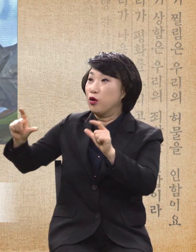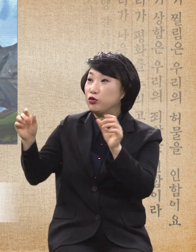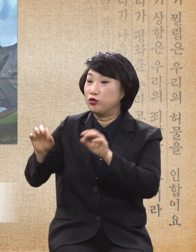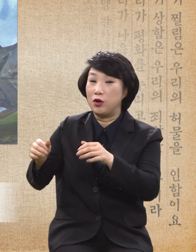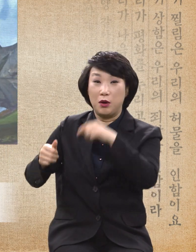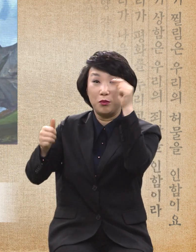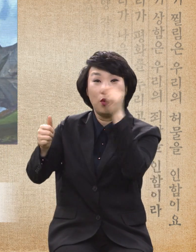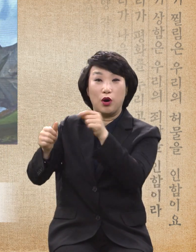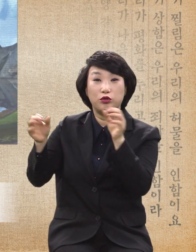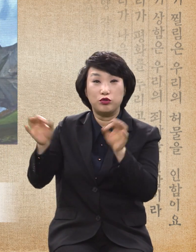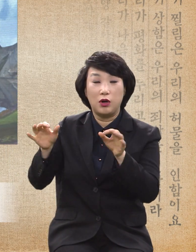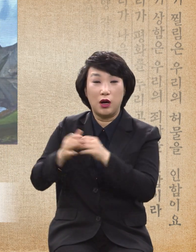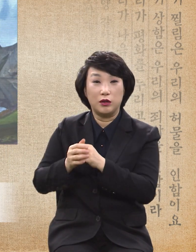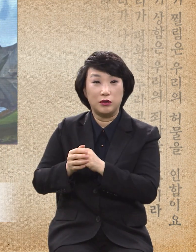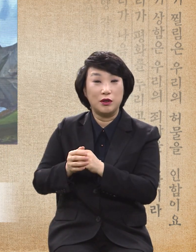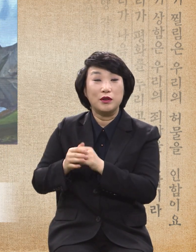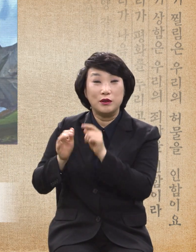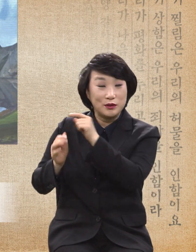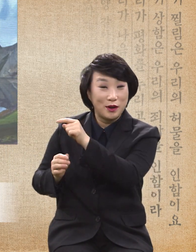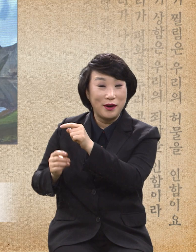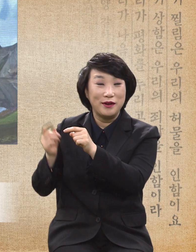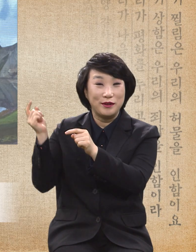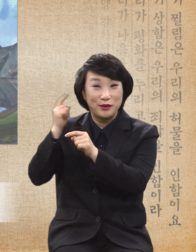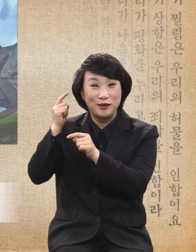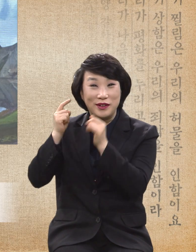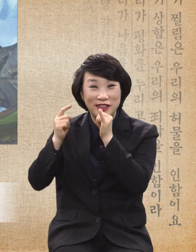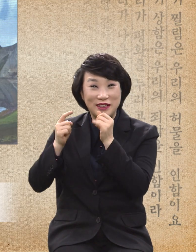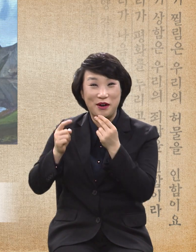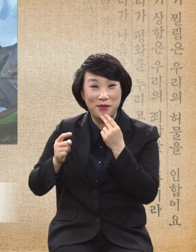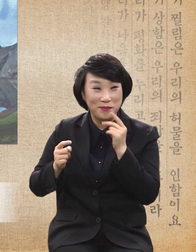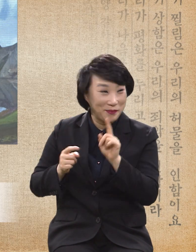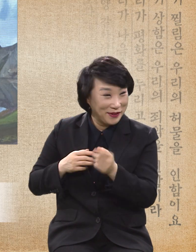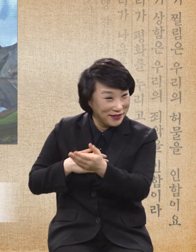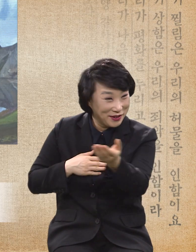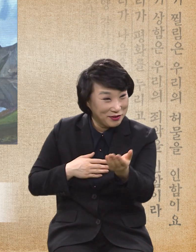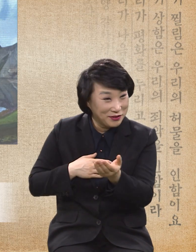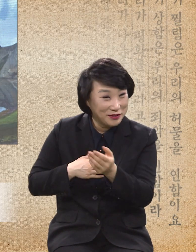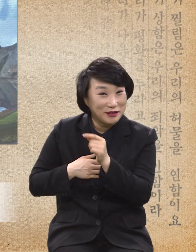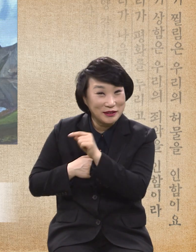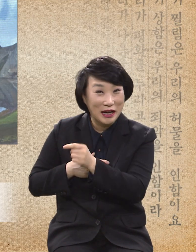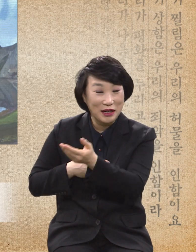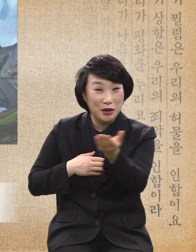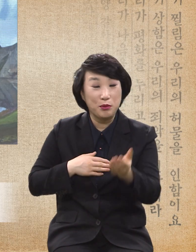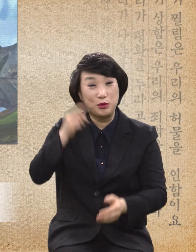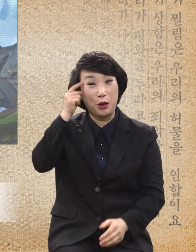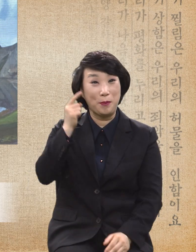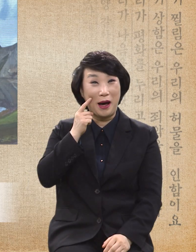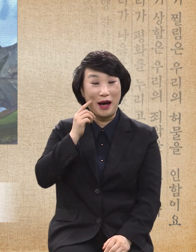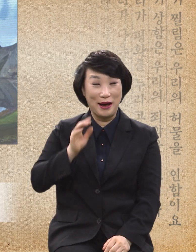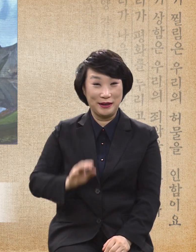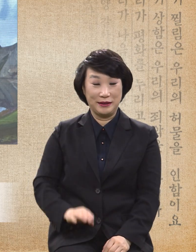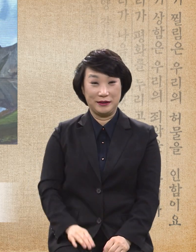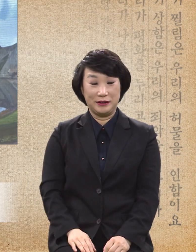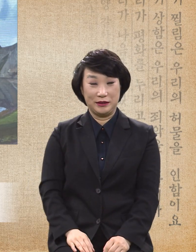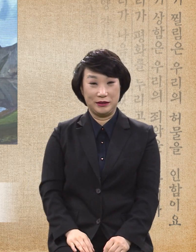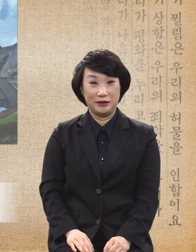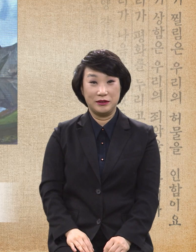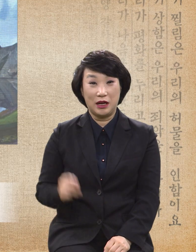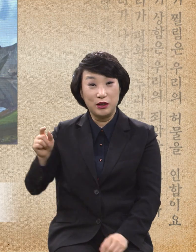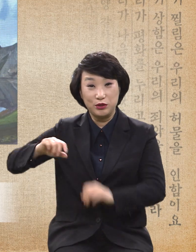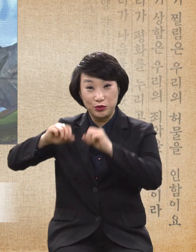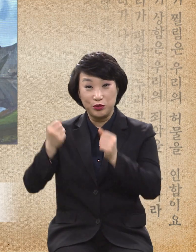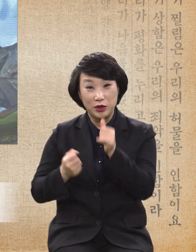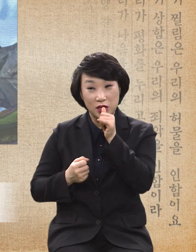명령하시는 들을 귀가 있느냐 없느냐, 여기서 잘 판단해 보세요. 있느냐